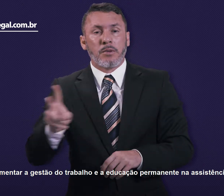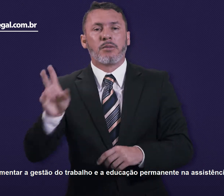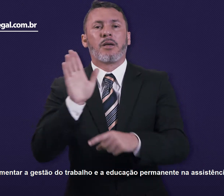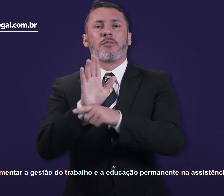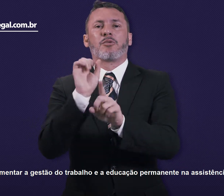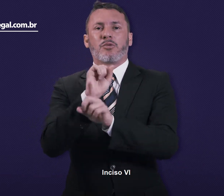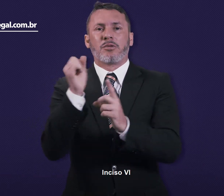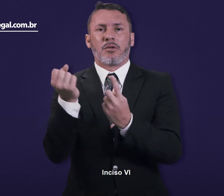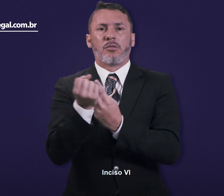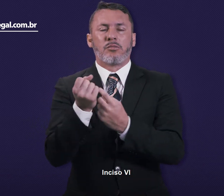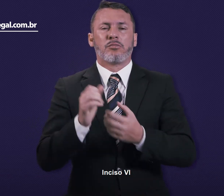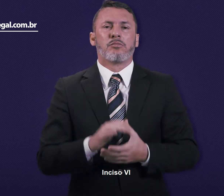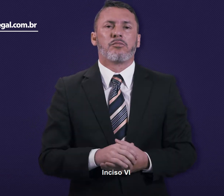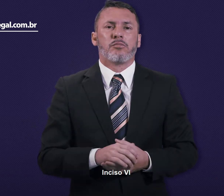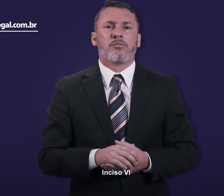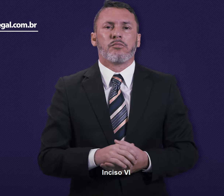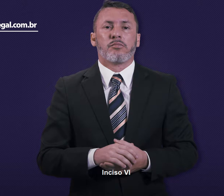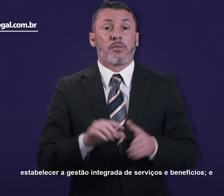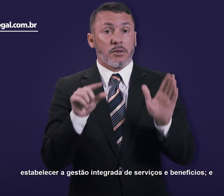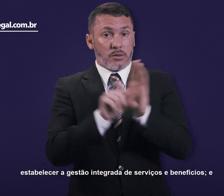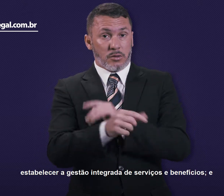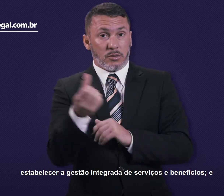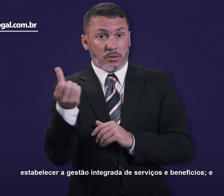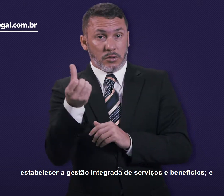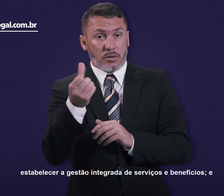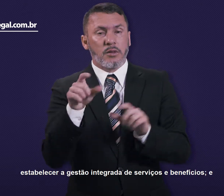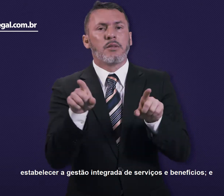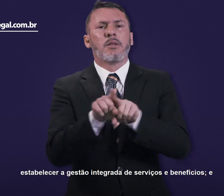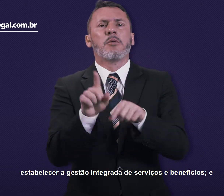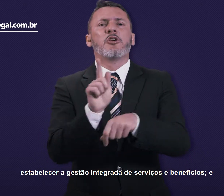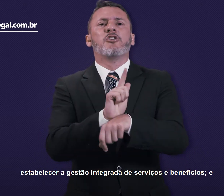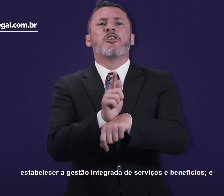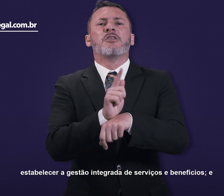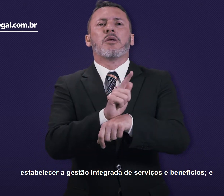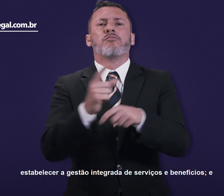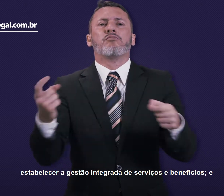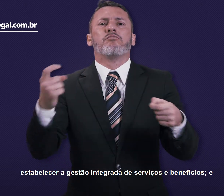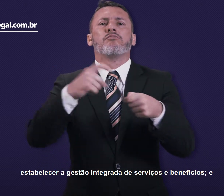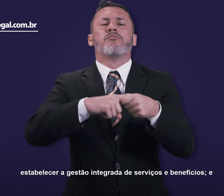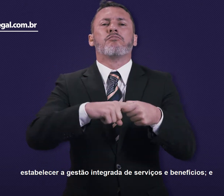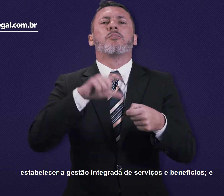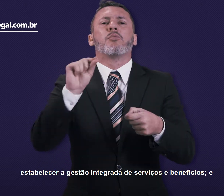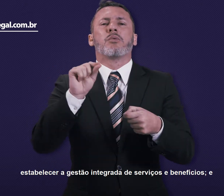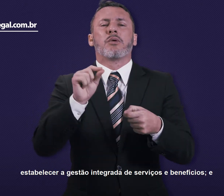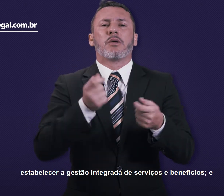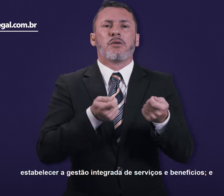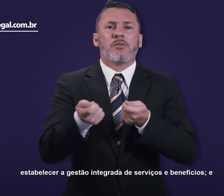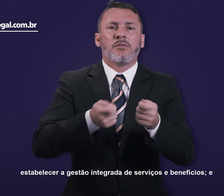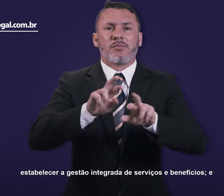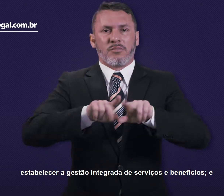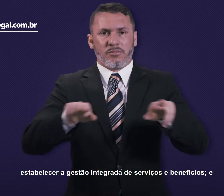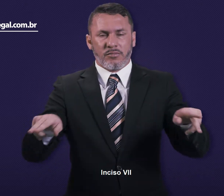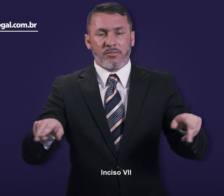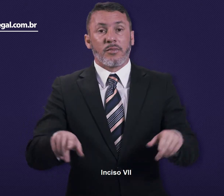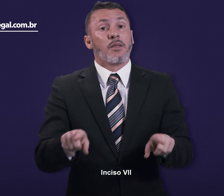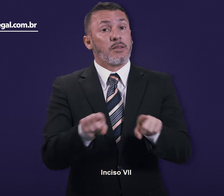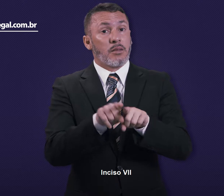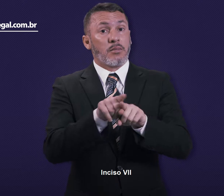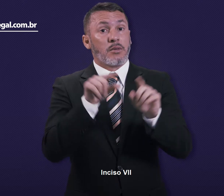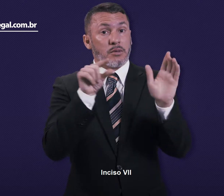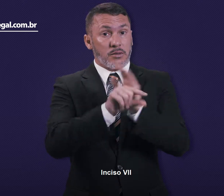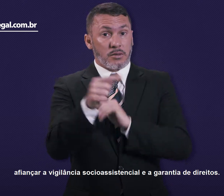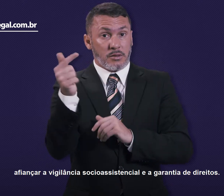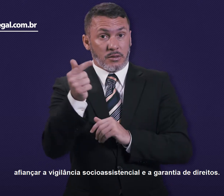assistência social. Inciso 6. Estabelecer a gestão integrada de serviços e benefícios e,